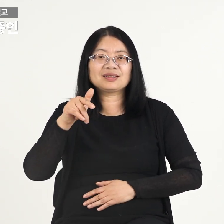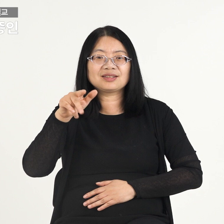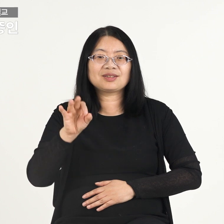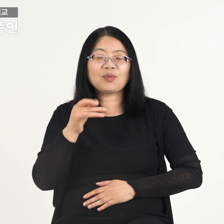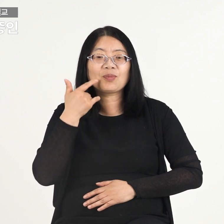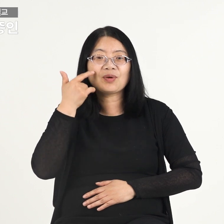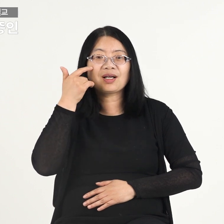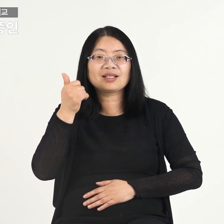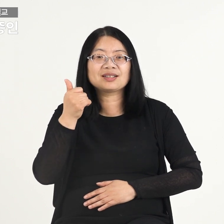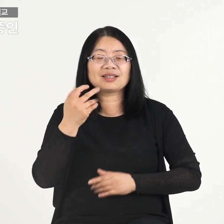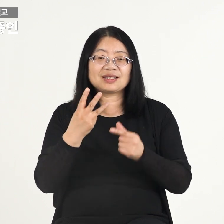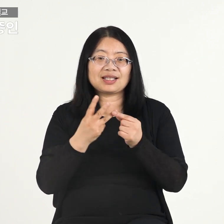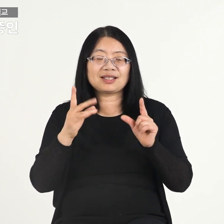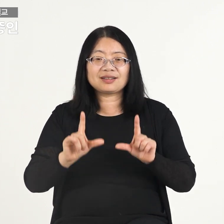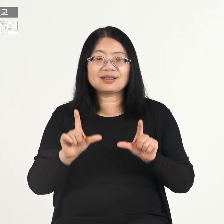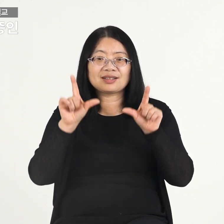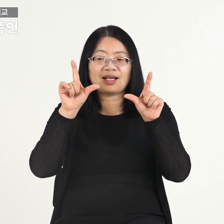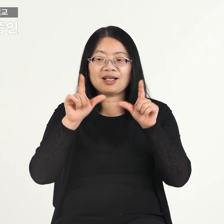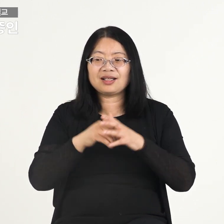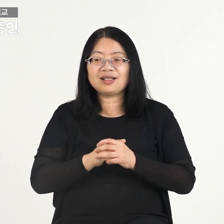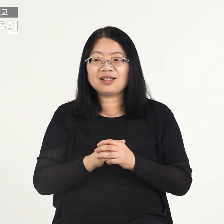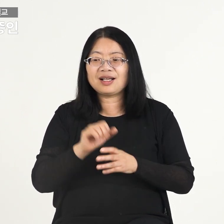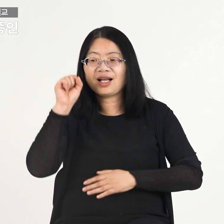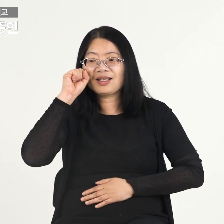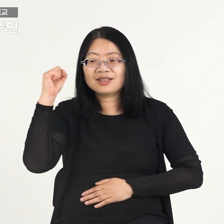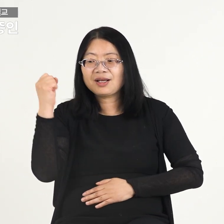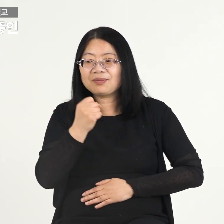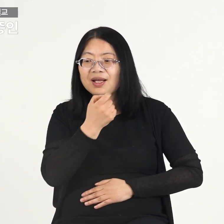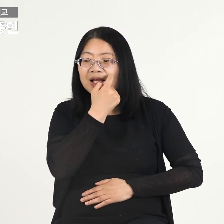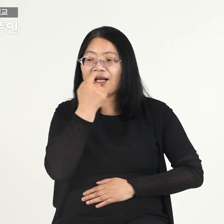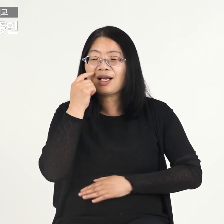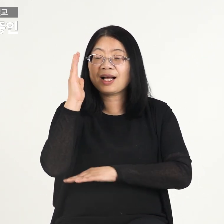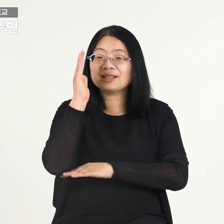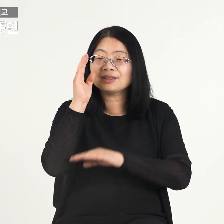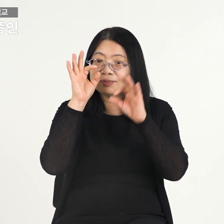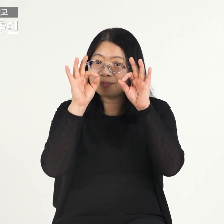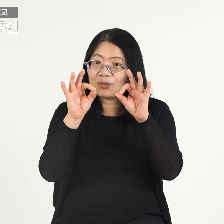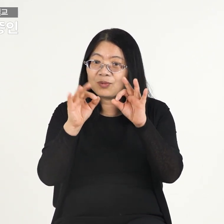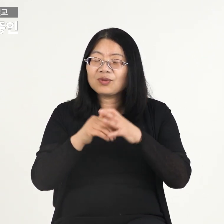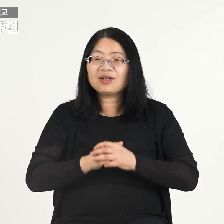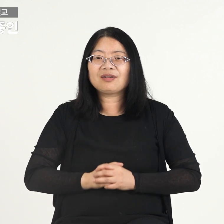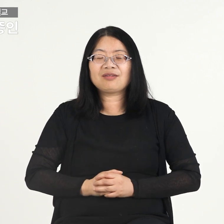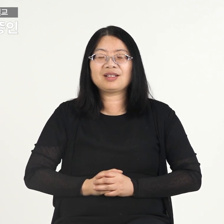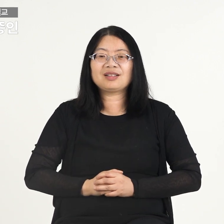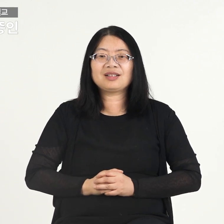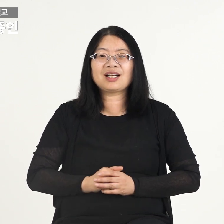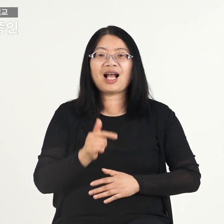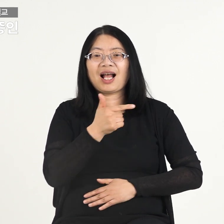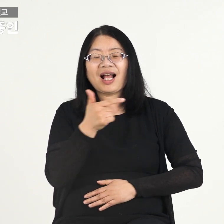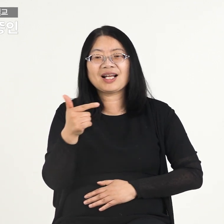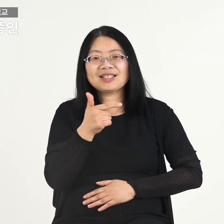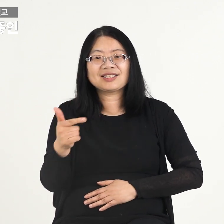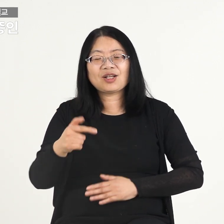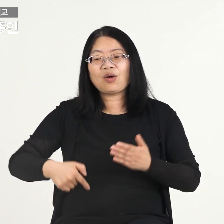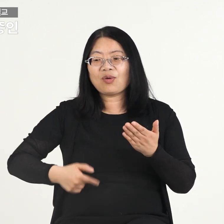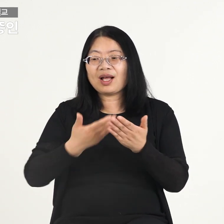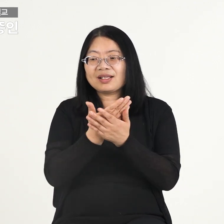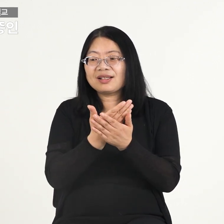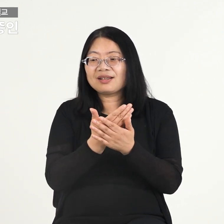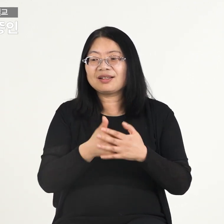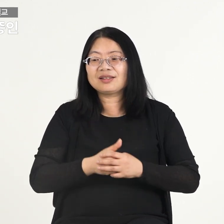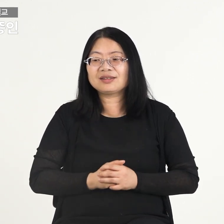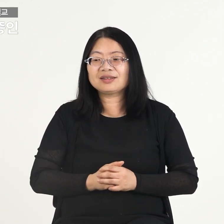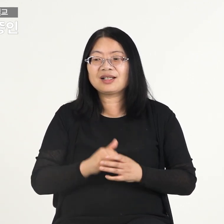목사님 셋째 날 그 새벽에 간증을 듣고 엄청 회개를